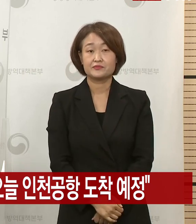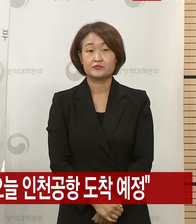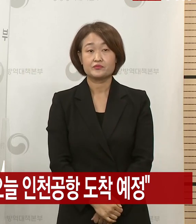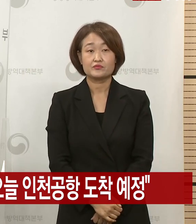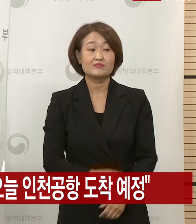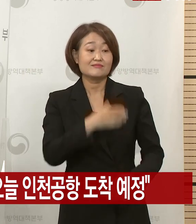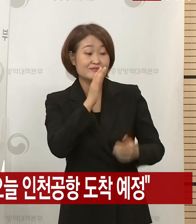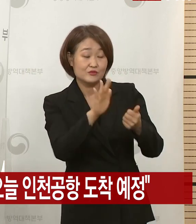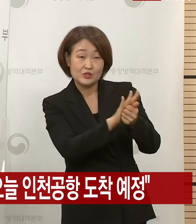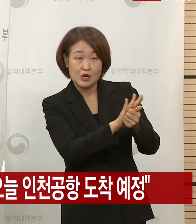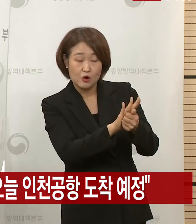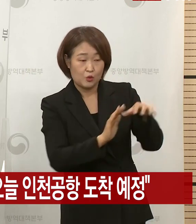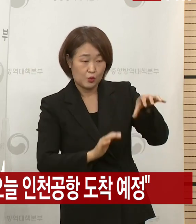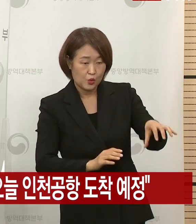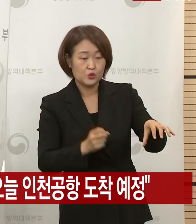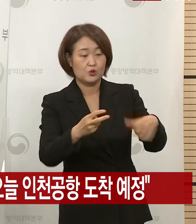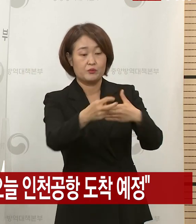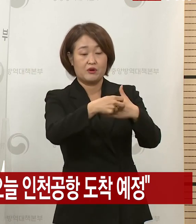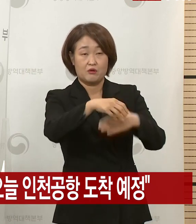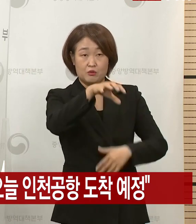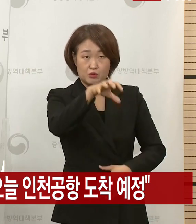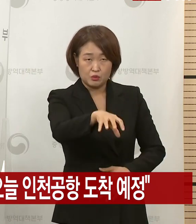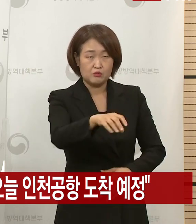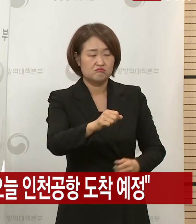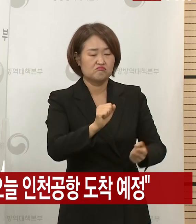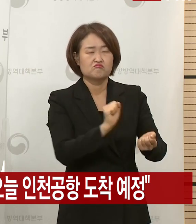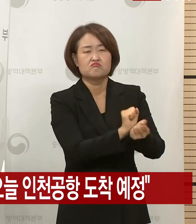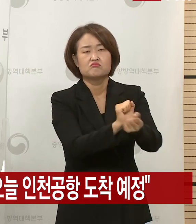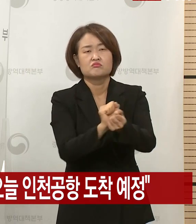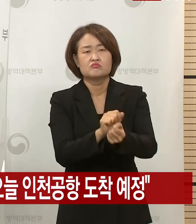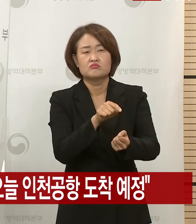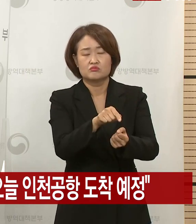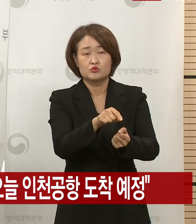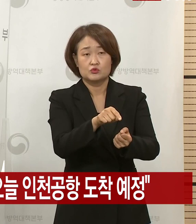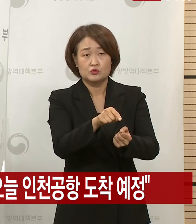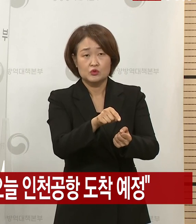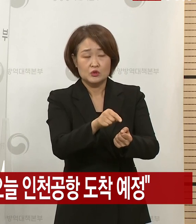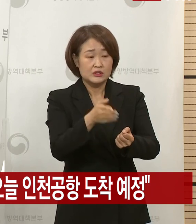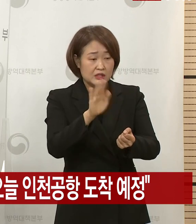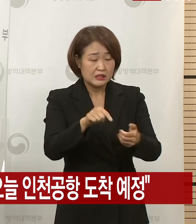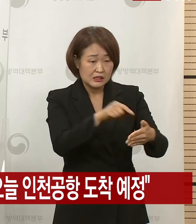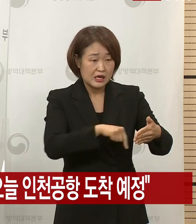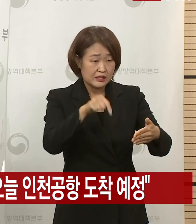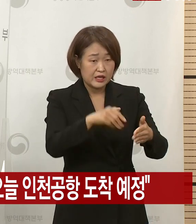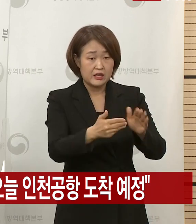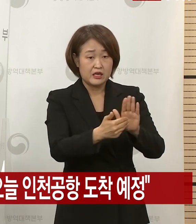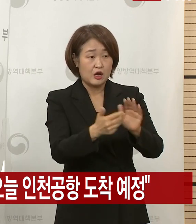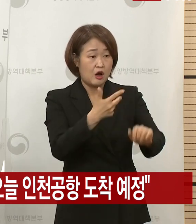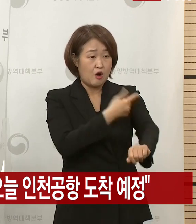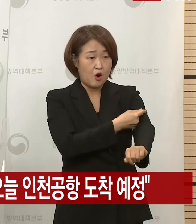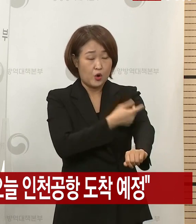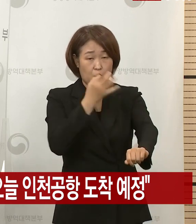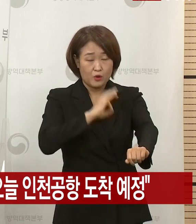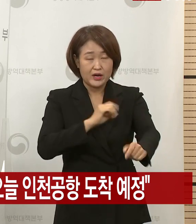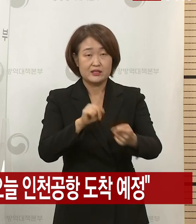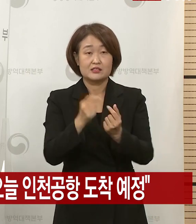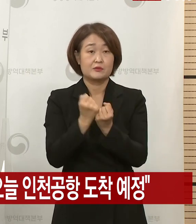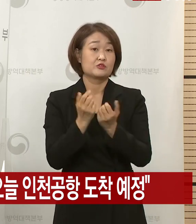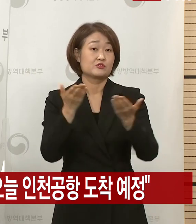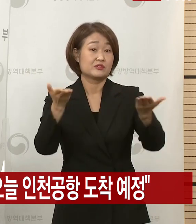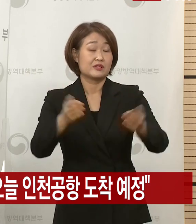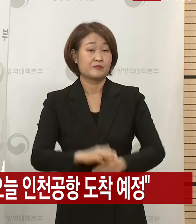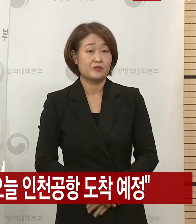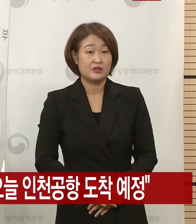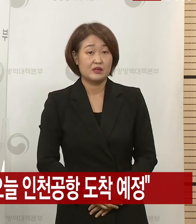다음으로 요양원 그리고 요양병원의 집단 발생에 대한 예방접종 효과를 설명드리겠습니다. 조사 분석